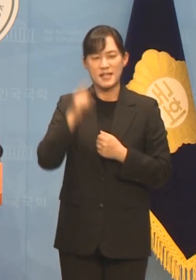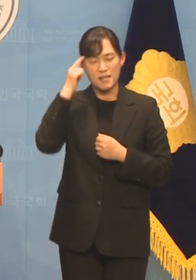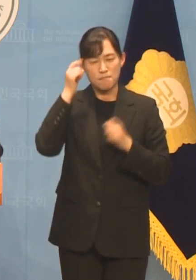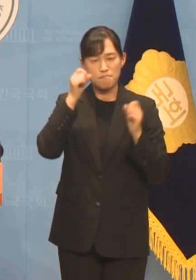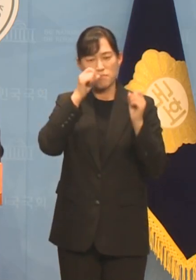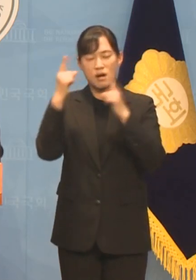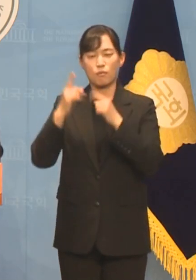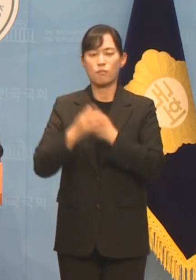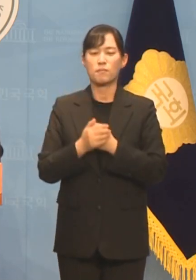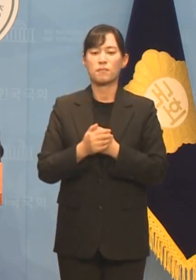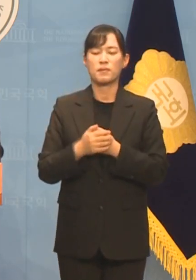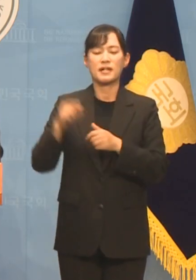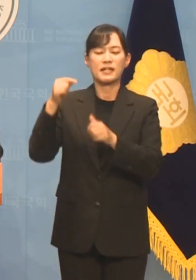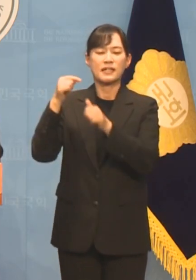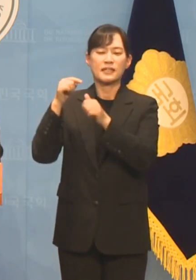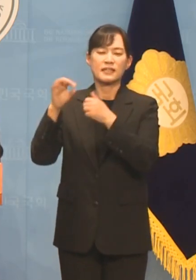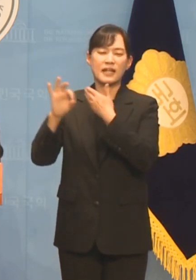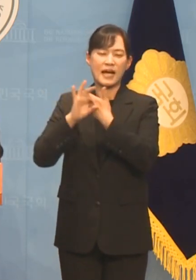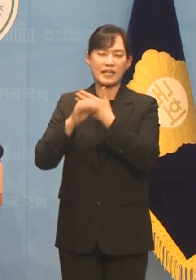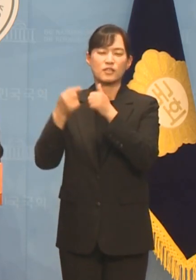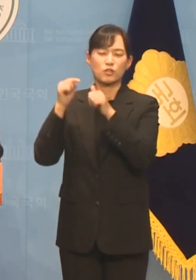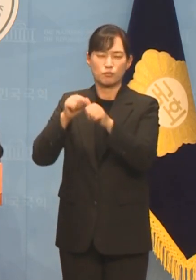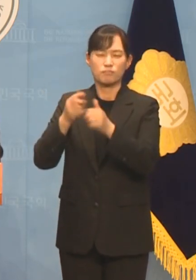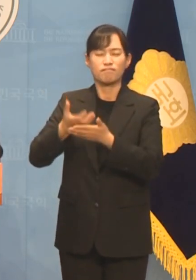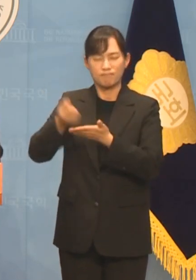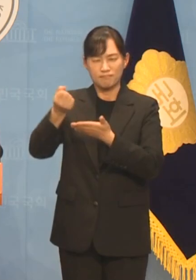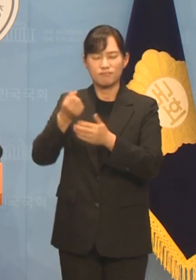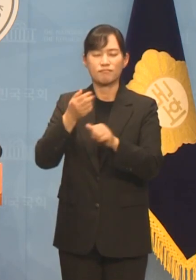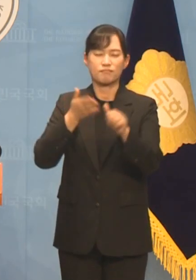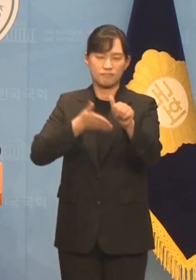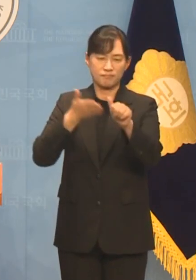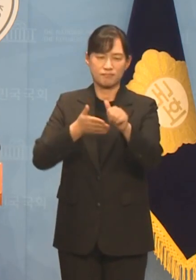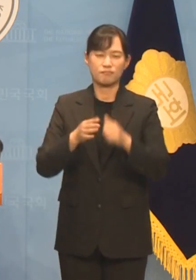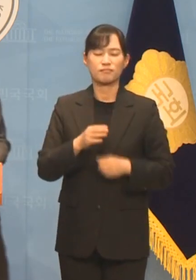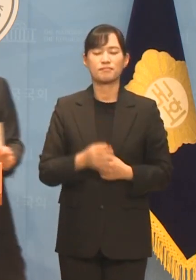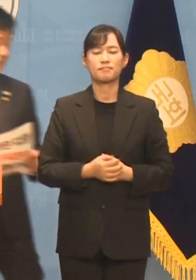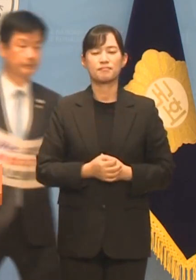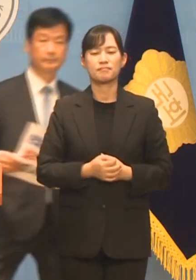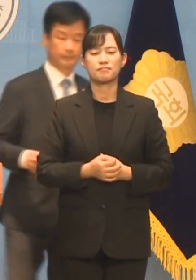갖고 가처분 인용해 주시기를 간절히 호소드리는 바입니다.